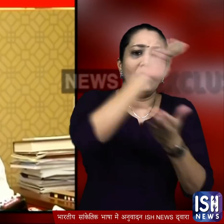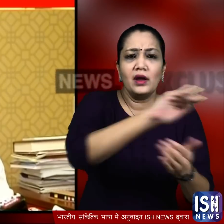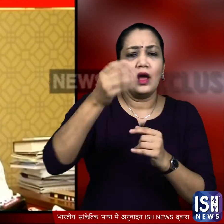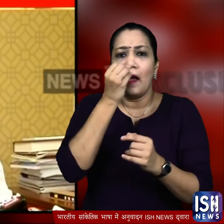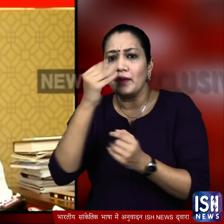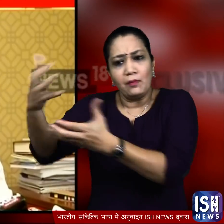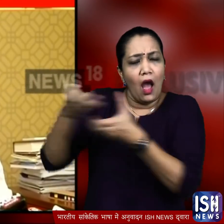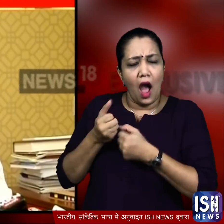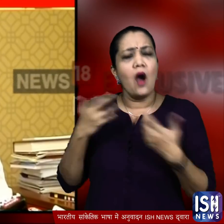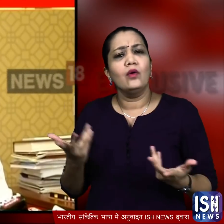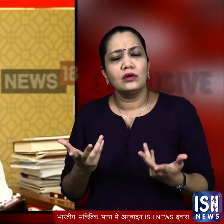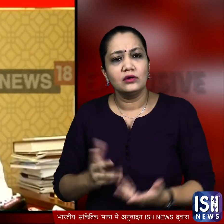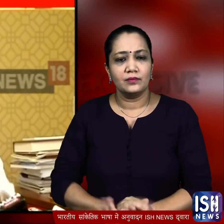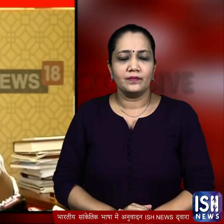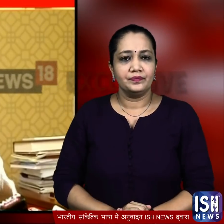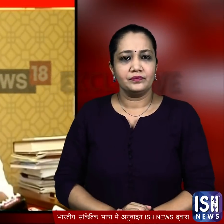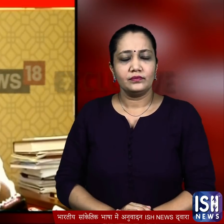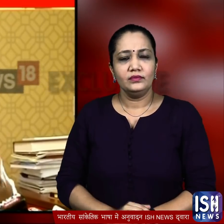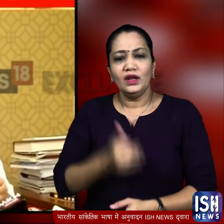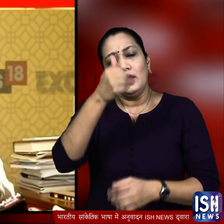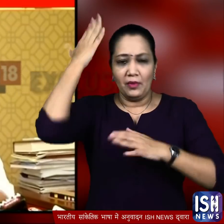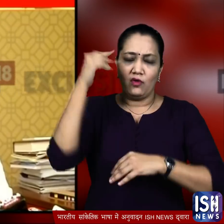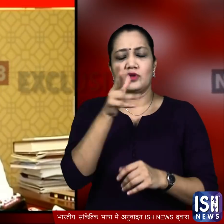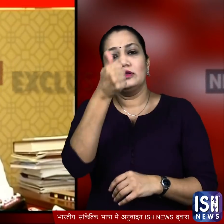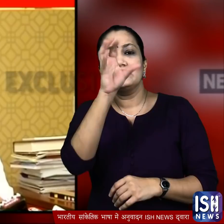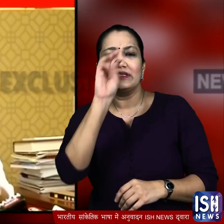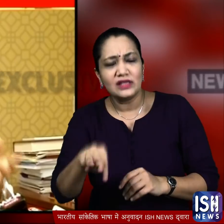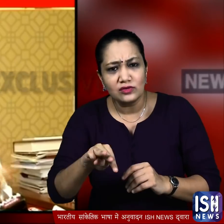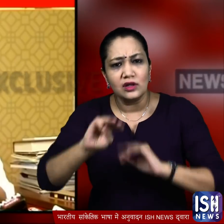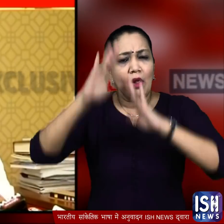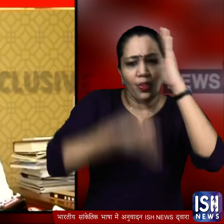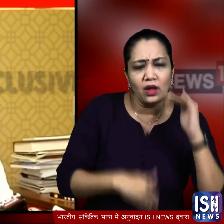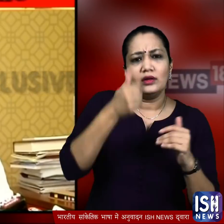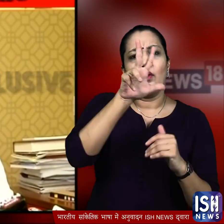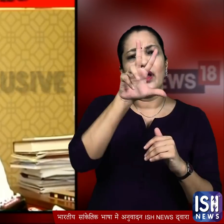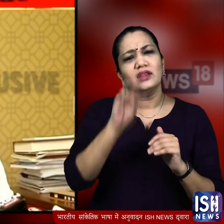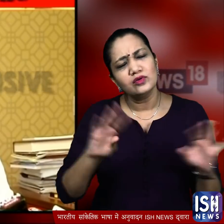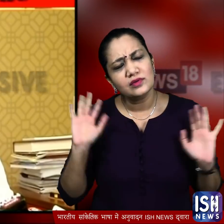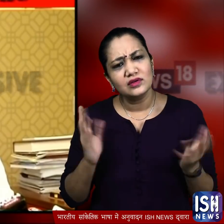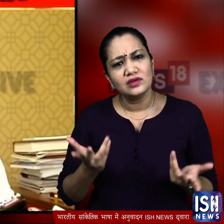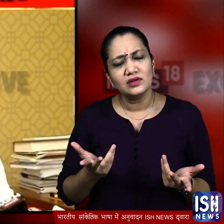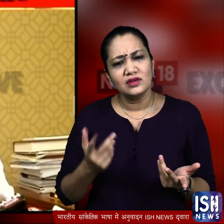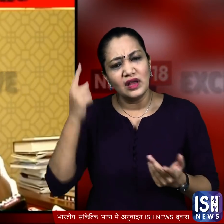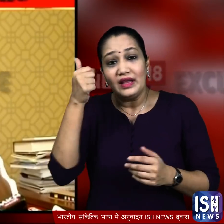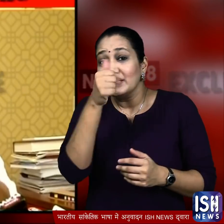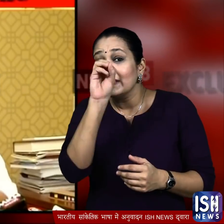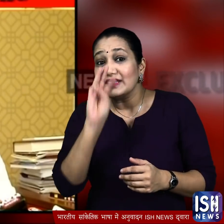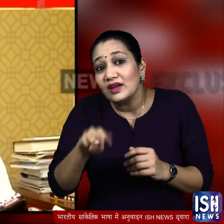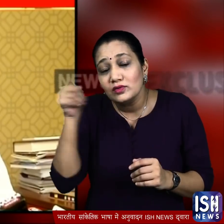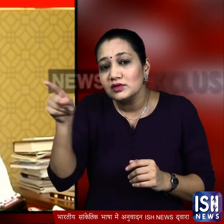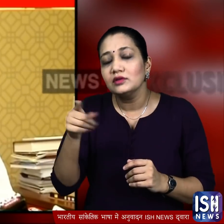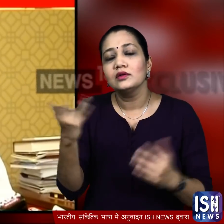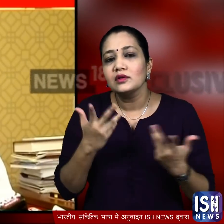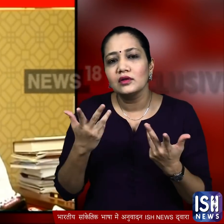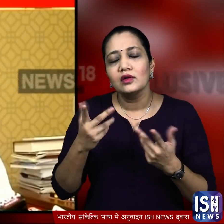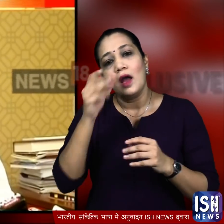वो बीजेपी ने अपने कब्जे में ले लिए। हमें लगता है वही 60,000 देने की बात कर रहे थे, फिर 8,000 दे पाएंगे कह रहे थे। हमें लगता है वो